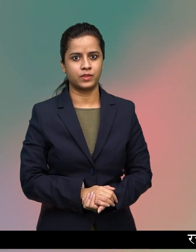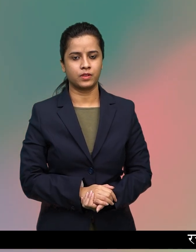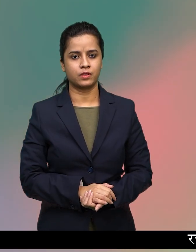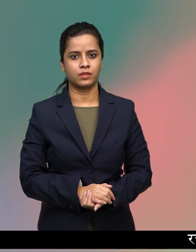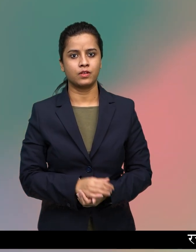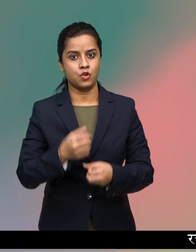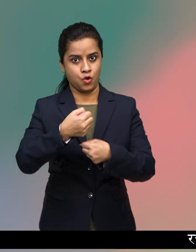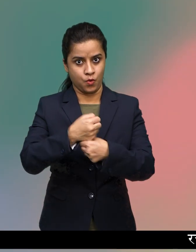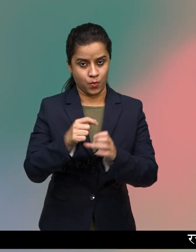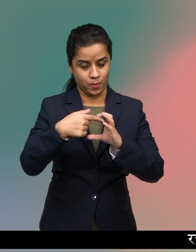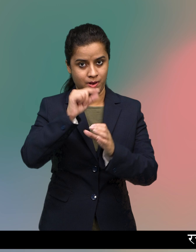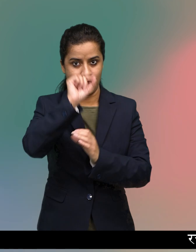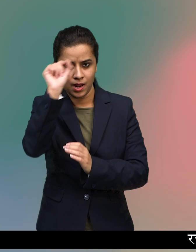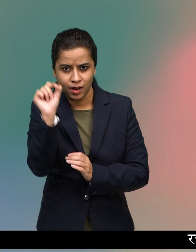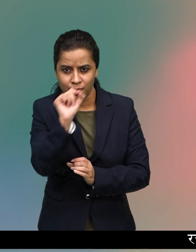रक्तपेशी, रक्तघटक.